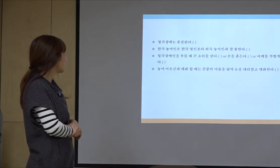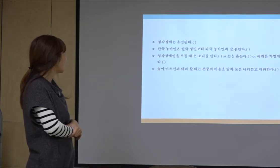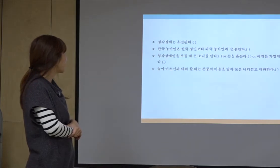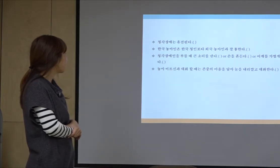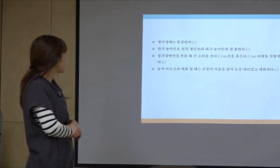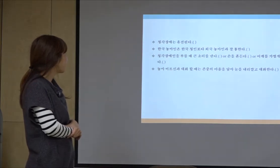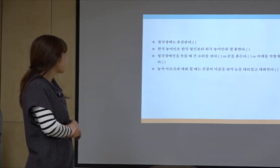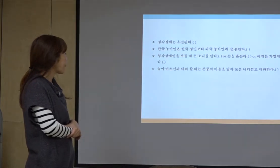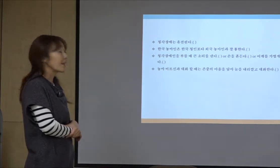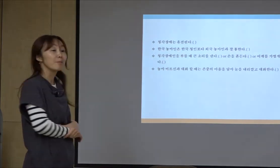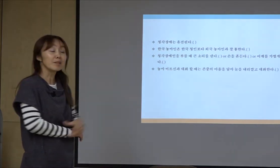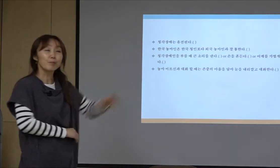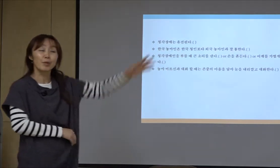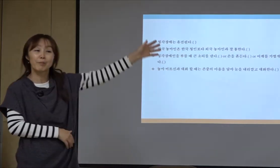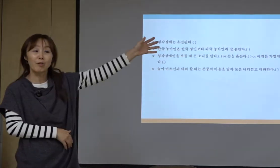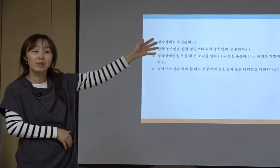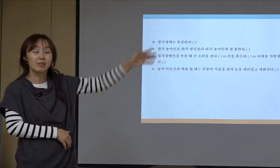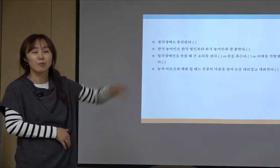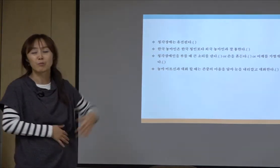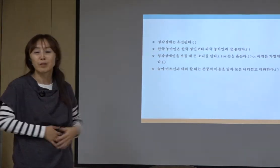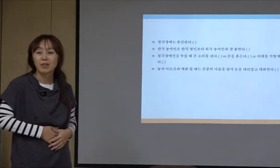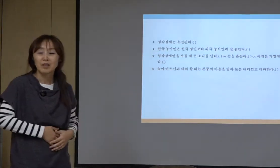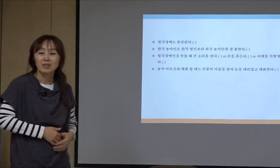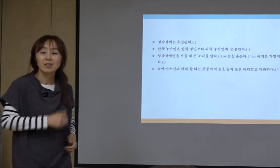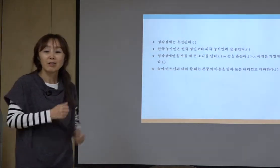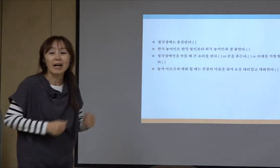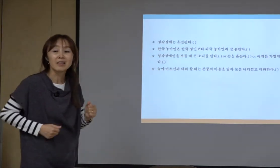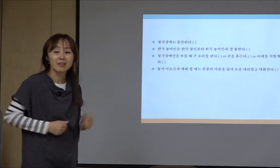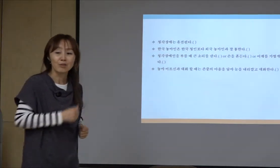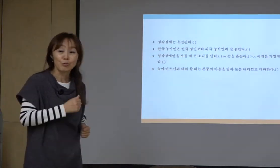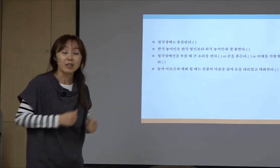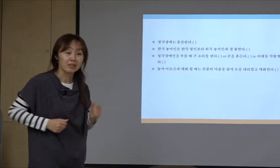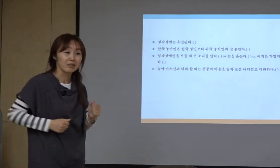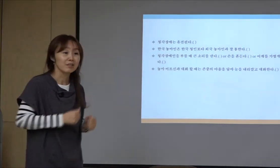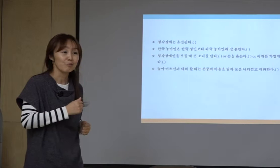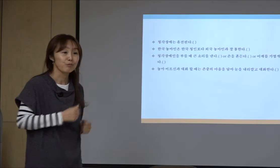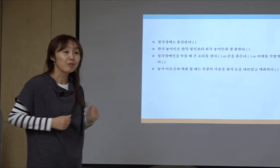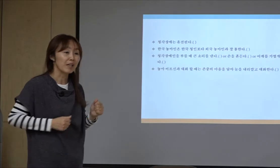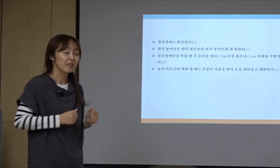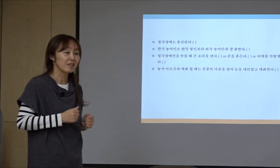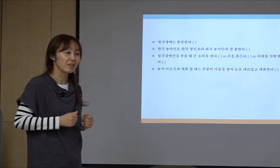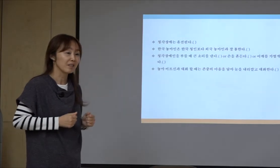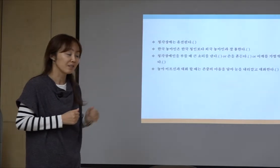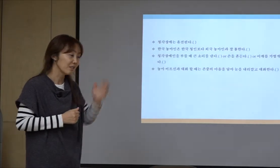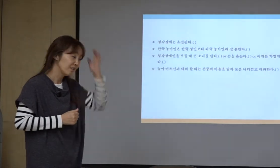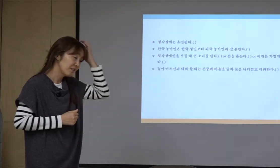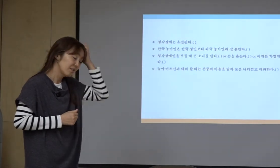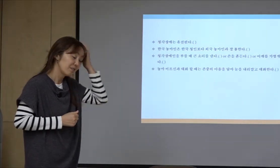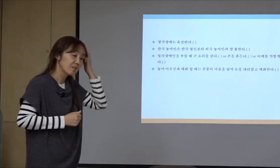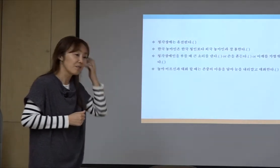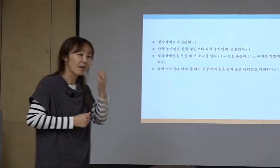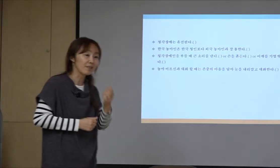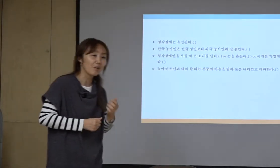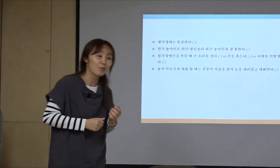되고요. 근데 만약에 농아인 빨리 있으면 직접 가야 돼요. 농아인들은 불러서 안 들리니까. 직접 가서